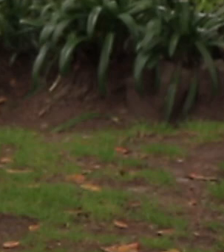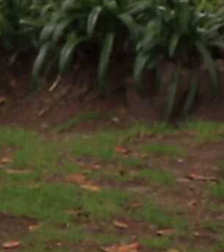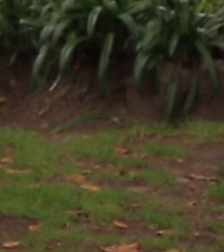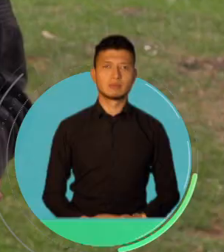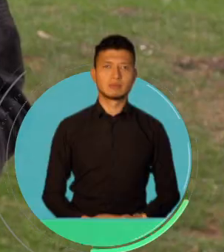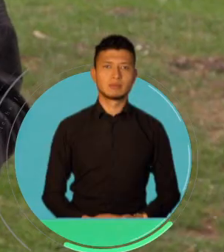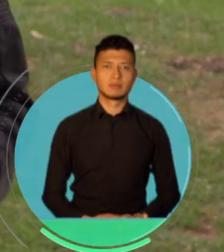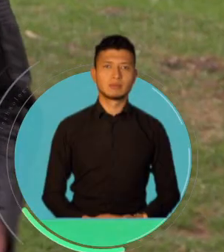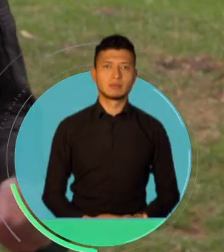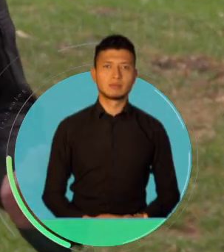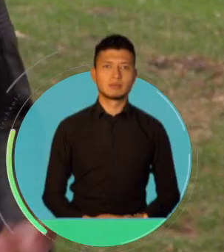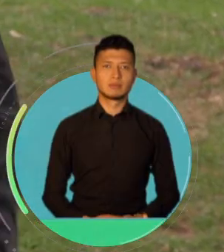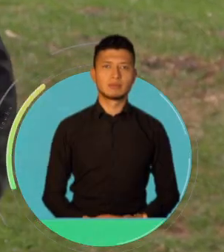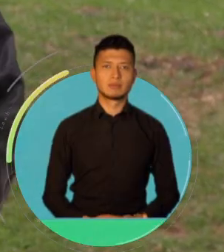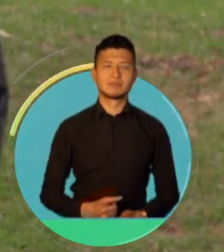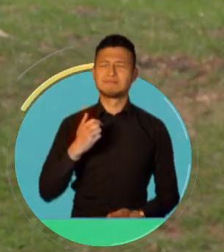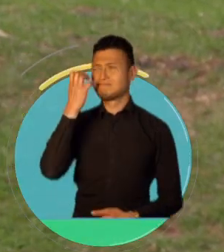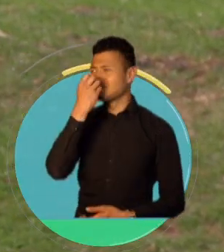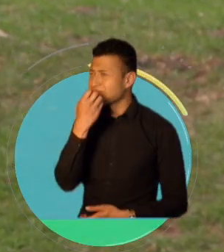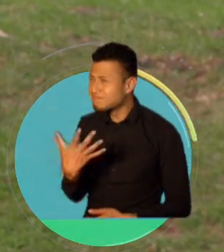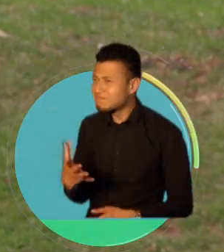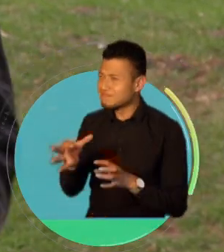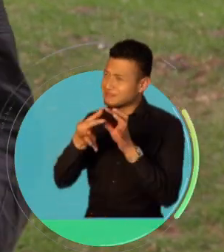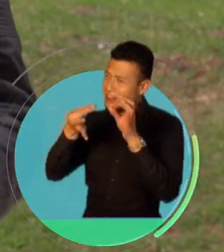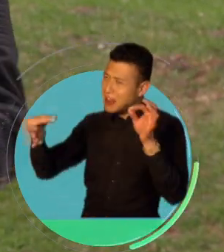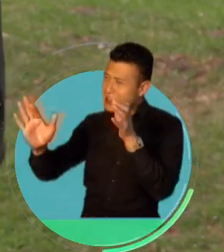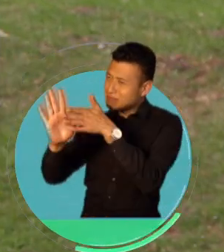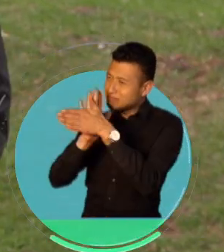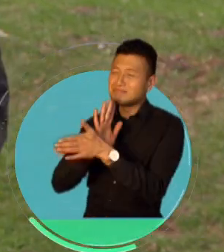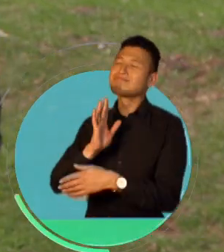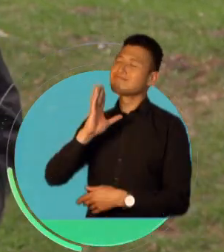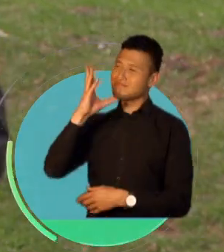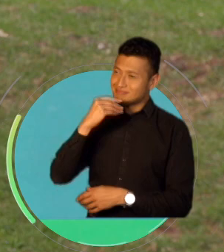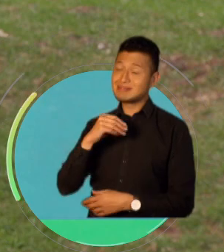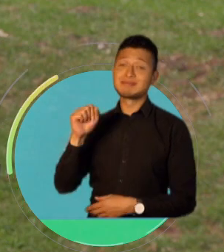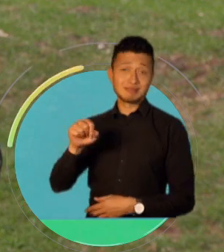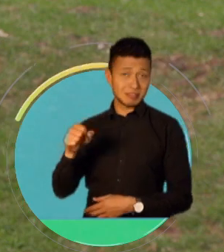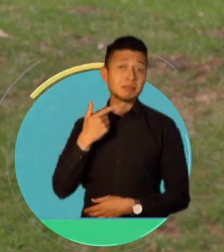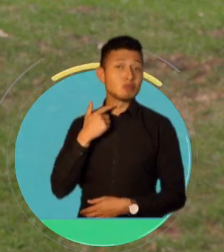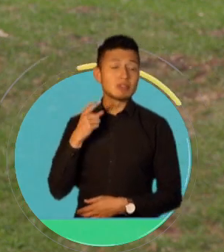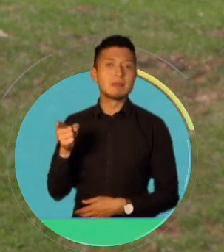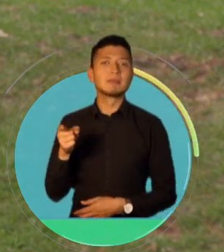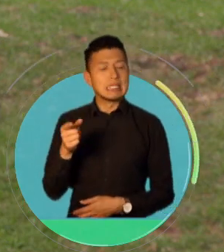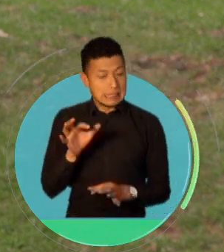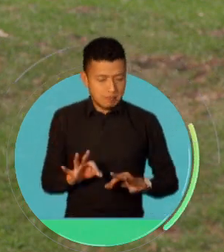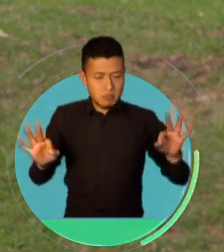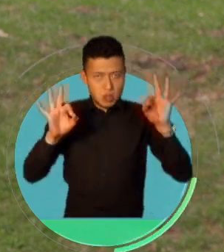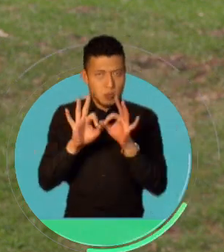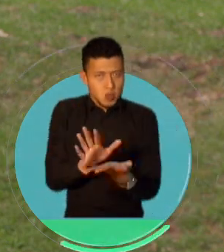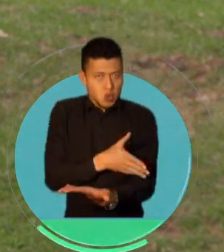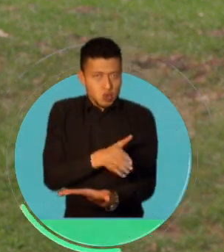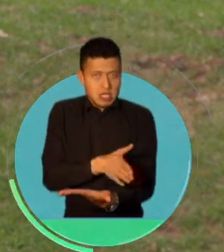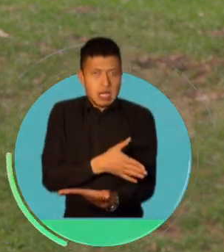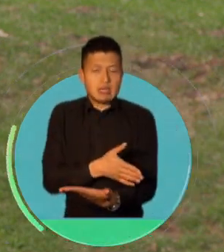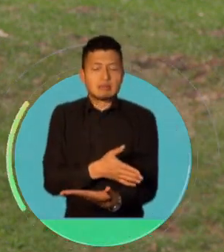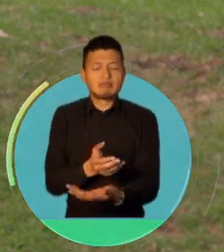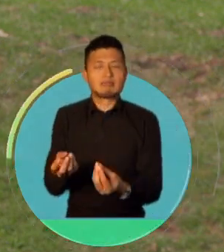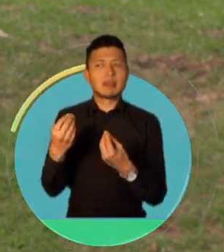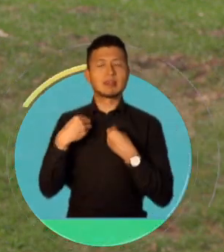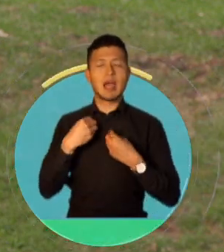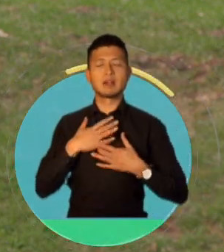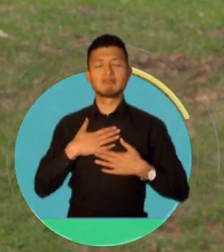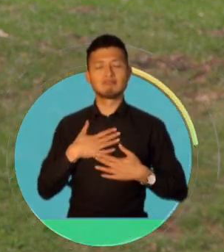algo llegarle a la región si coincido completamente contigo es algo muy bonito sobre todo porque en la música